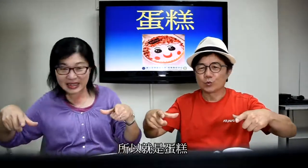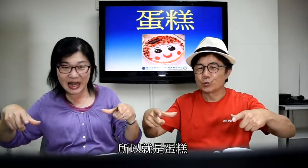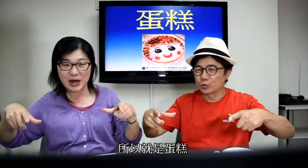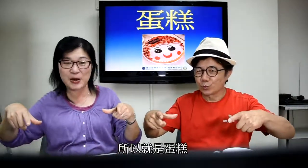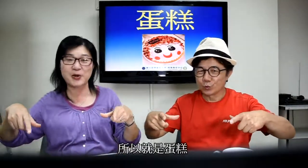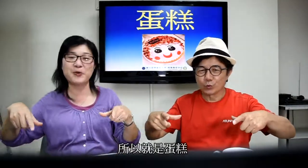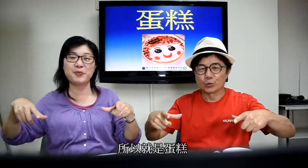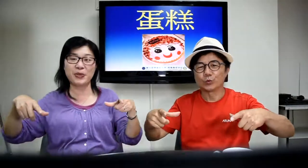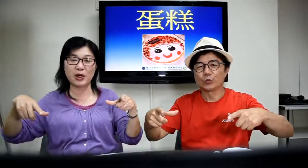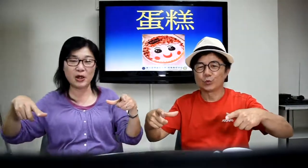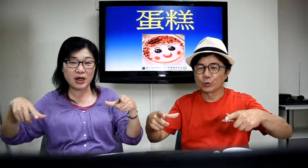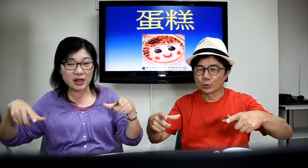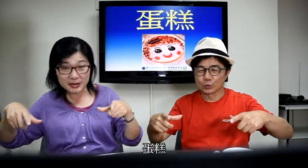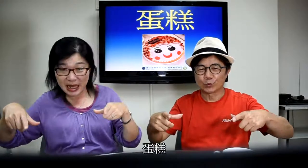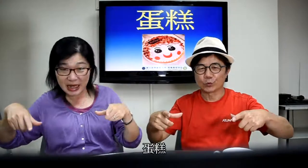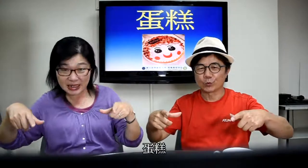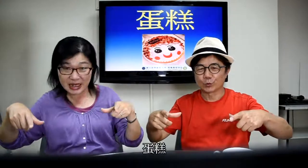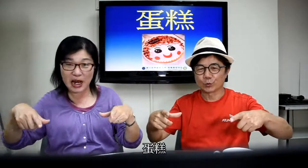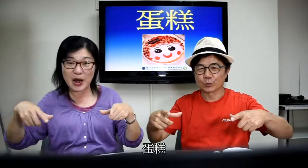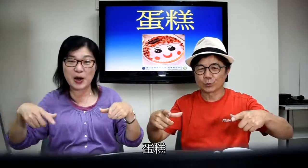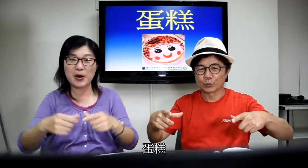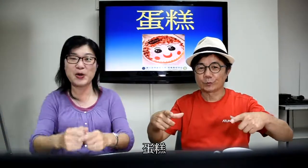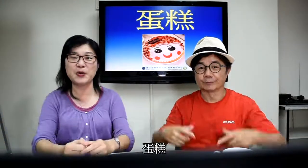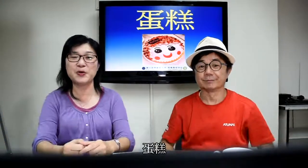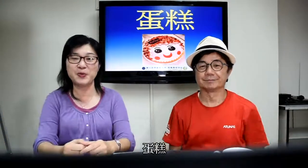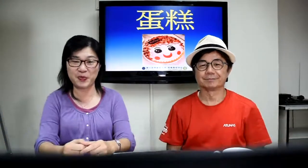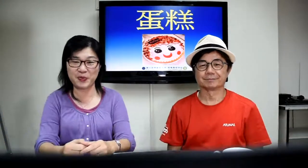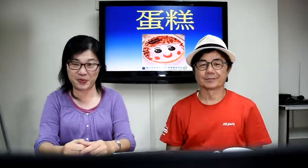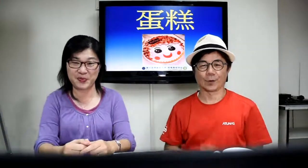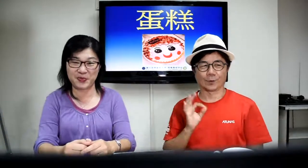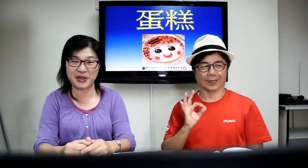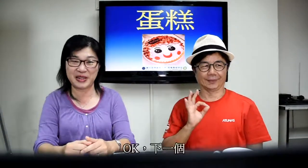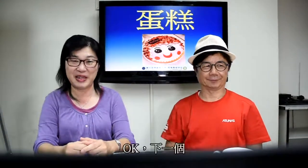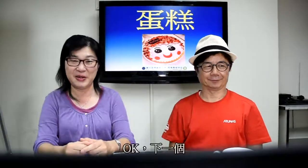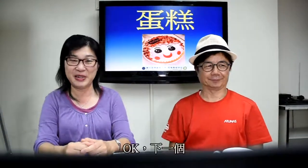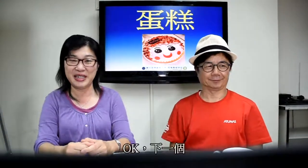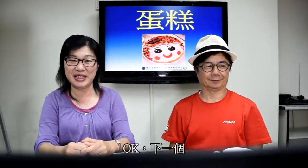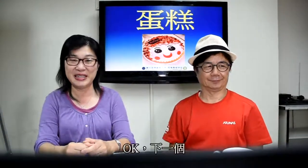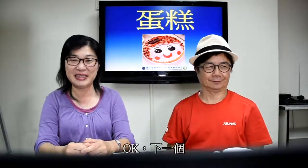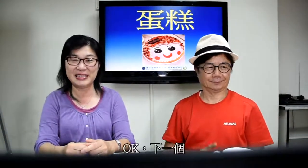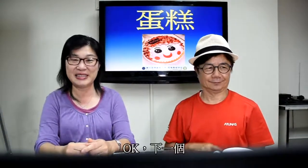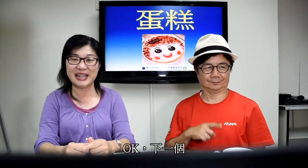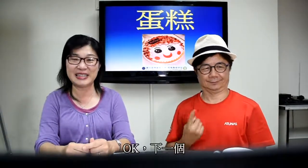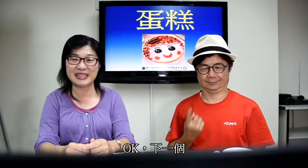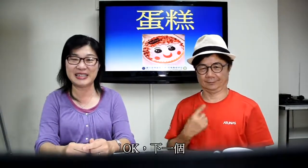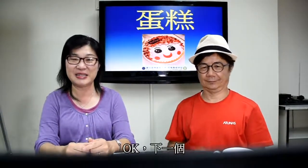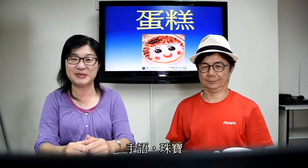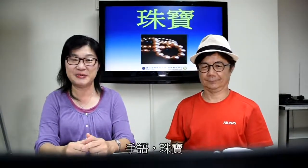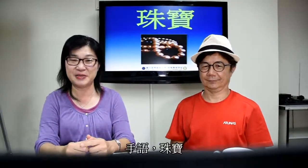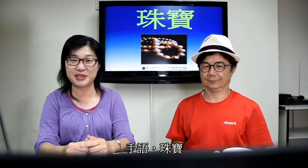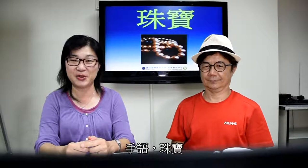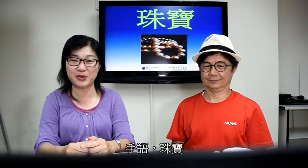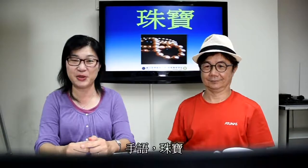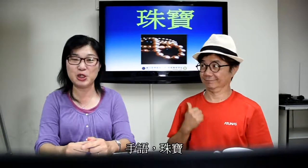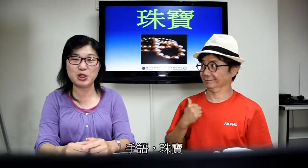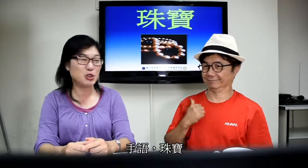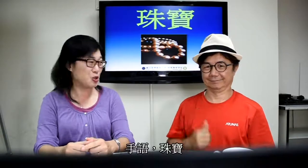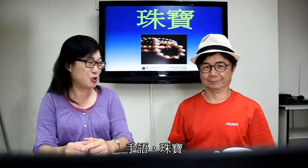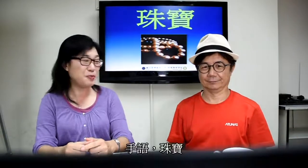糕，蛋糕。OK， 下一个手语，珠宝。